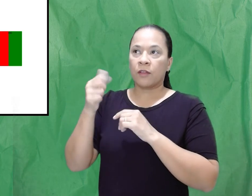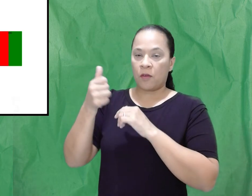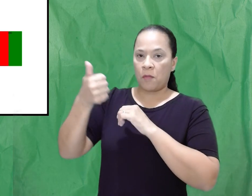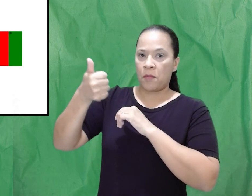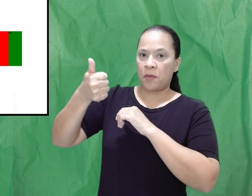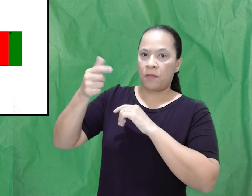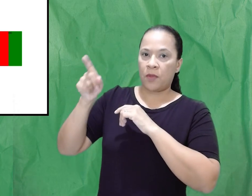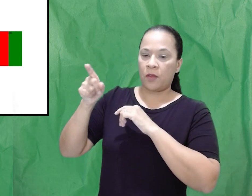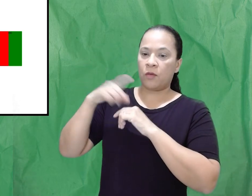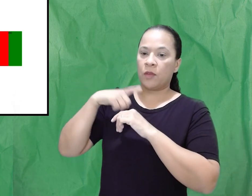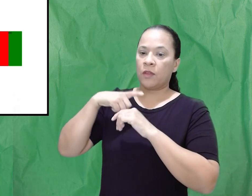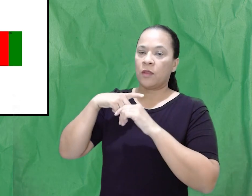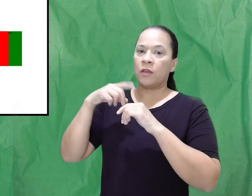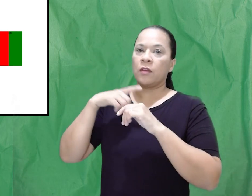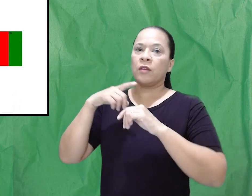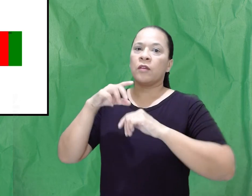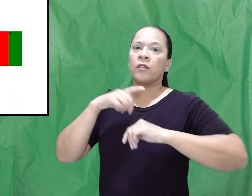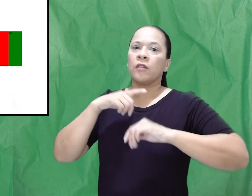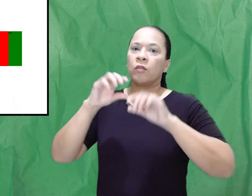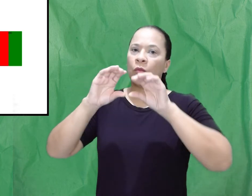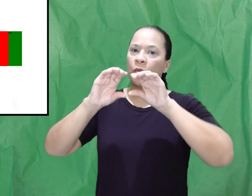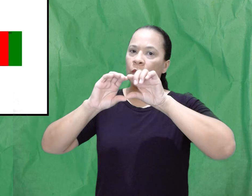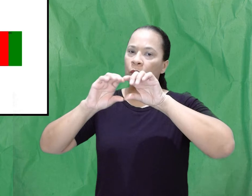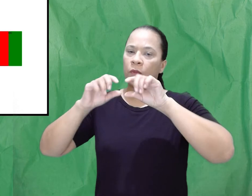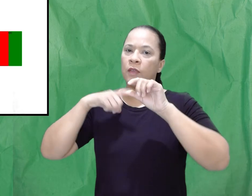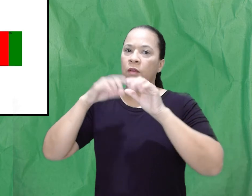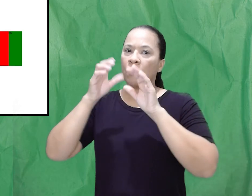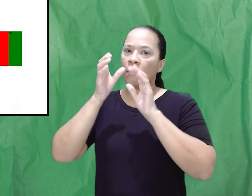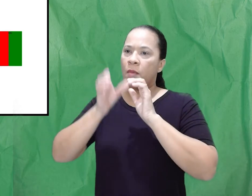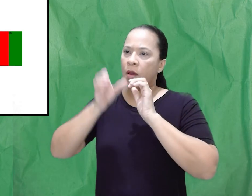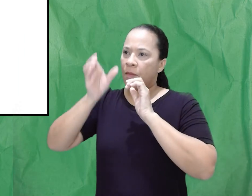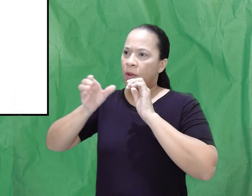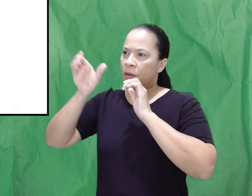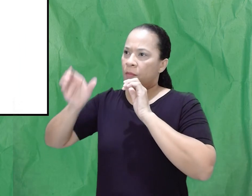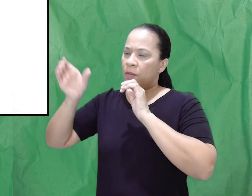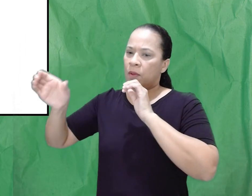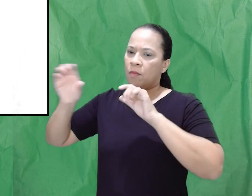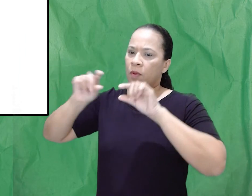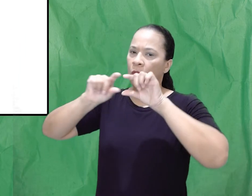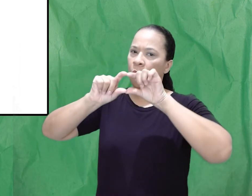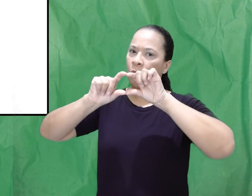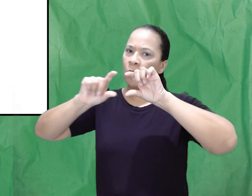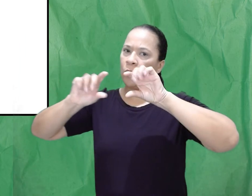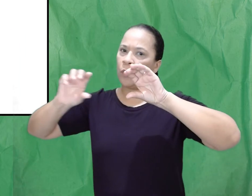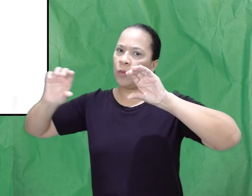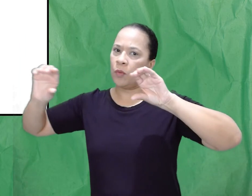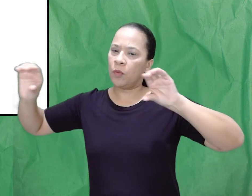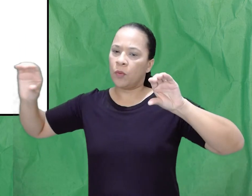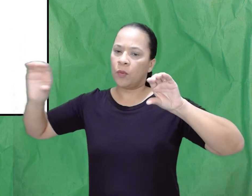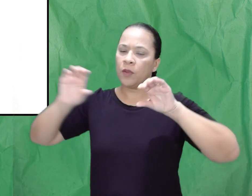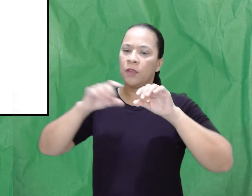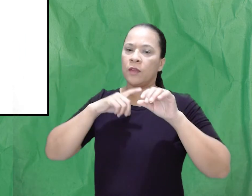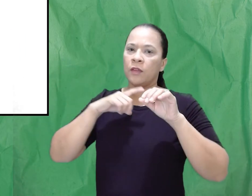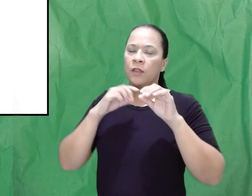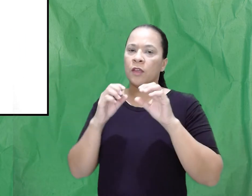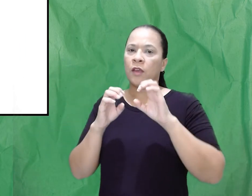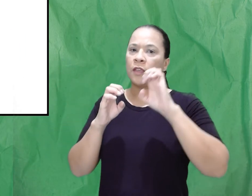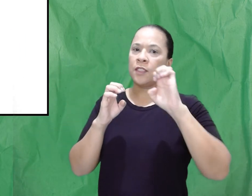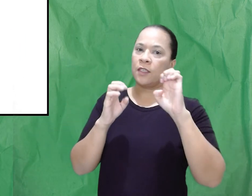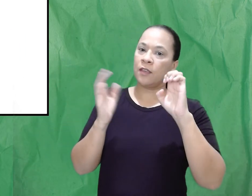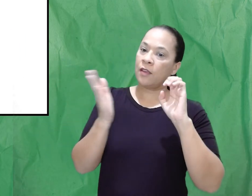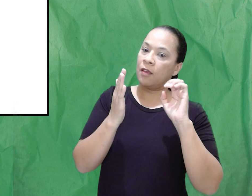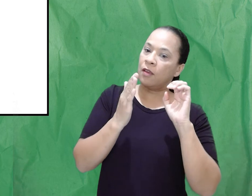alinhamento horizontal. Por exemplo, se eu botar left aqui, ó, os elementos vão começar na esquerda. Se eu botar centro,